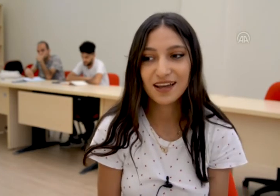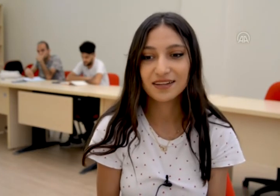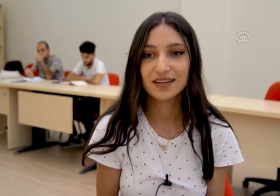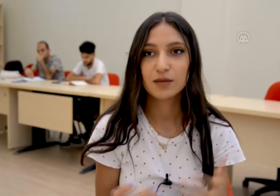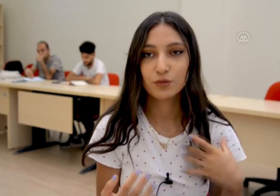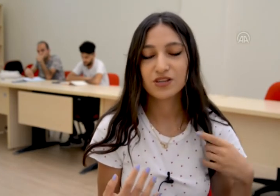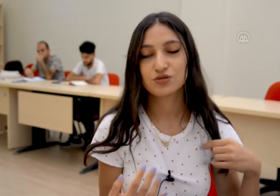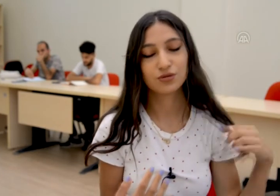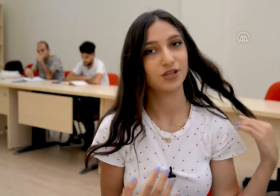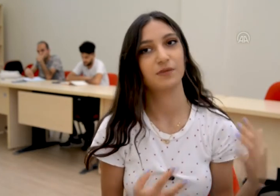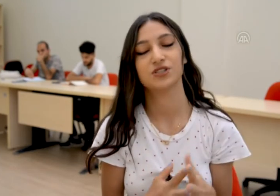yani bu bence çok güzel bir şey.